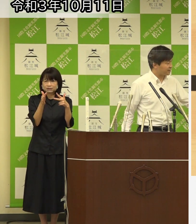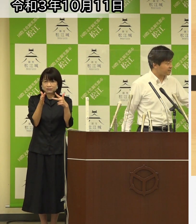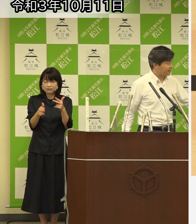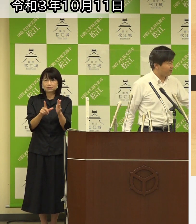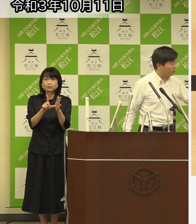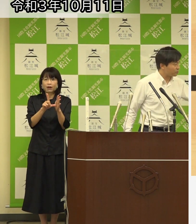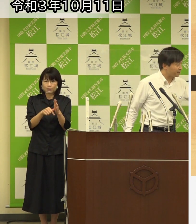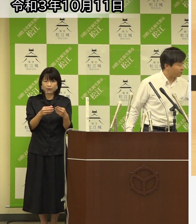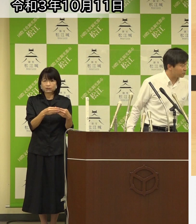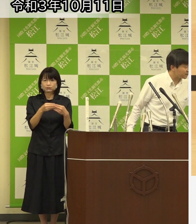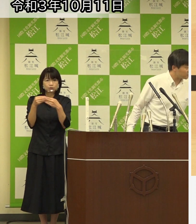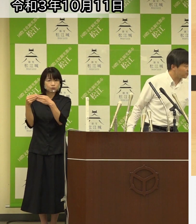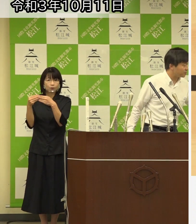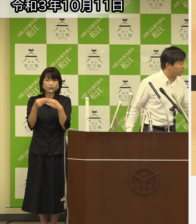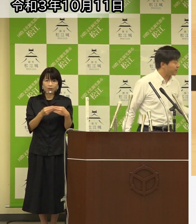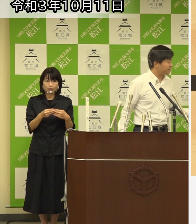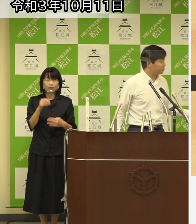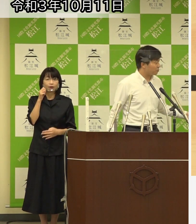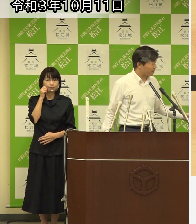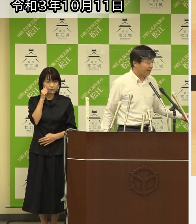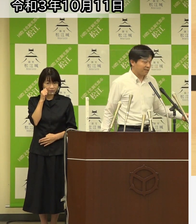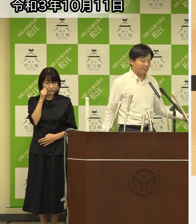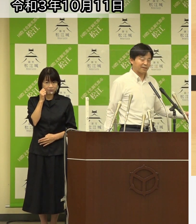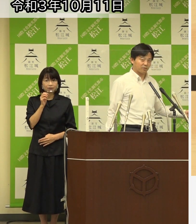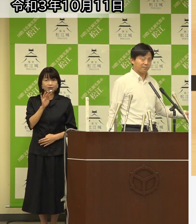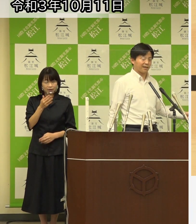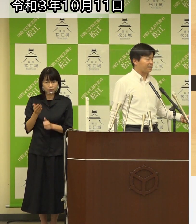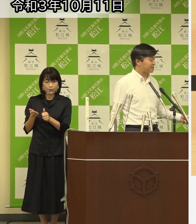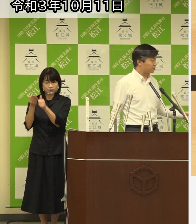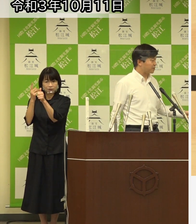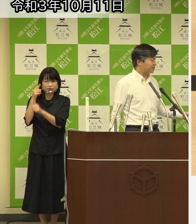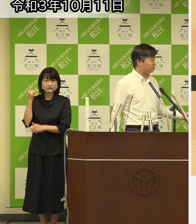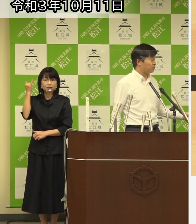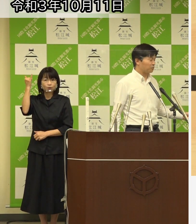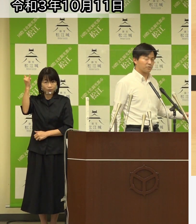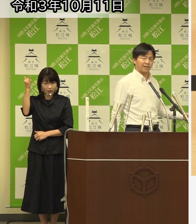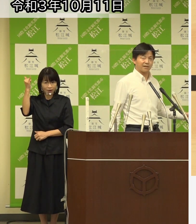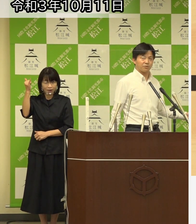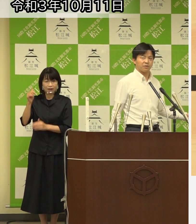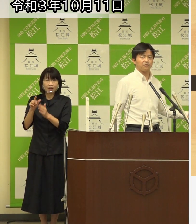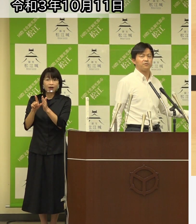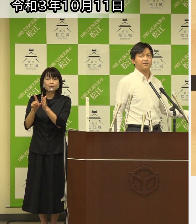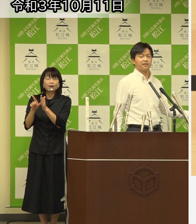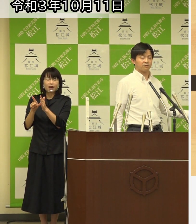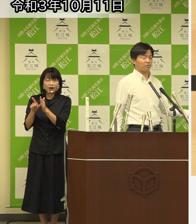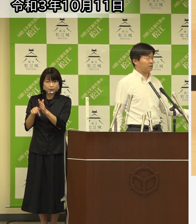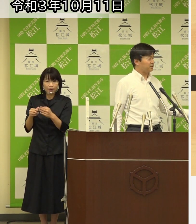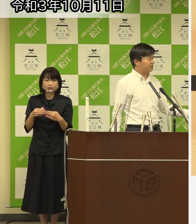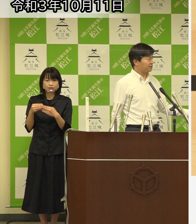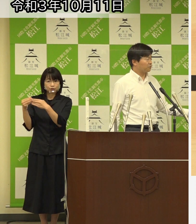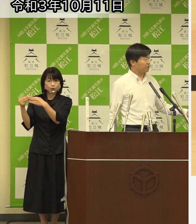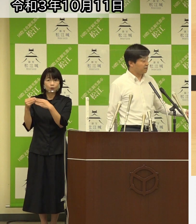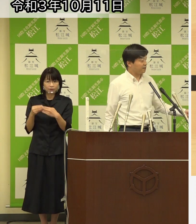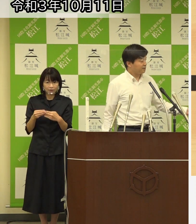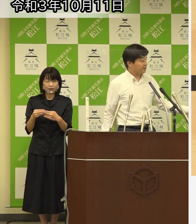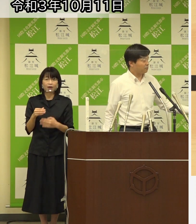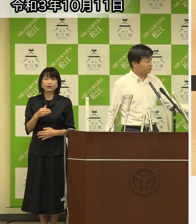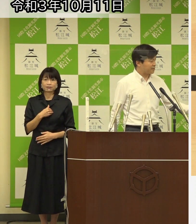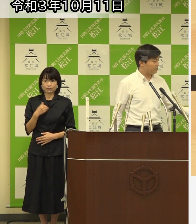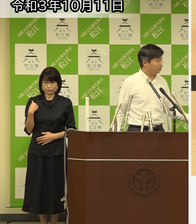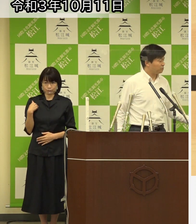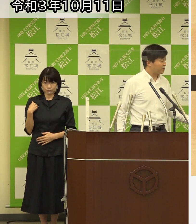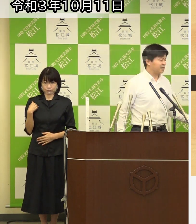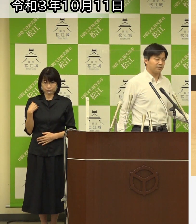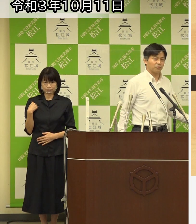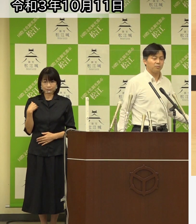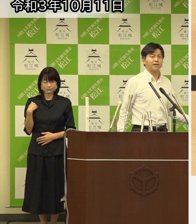の方がですねお子さんを自宅まで迎えに行くことが、例えば先ほどあったようなお父さんが急に入院されるといったときにお子